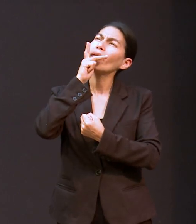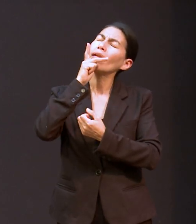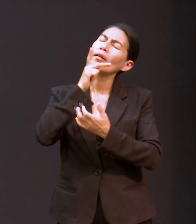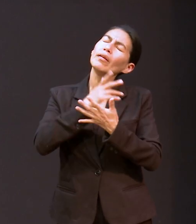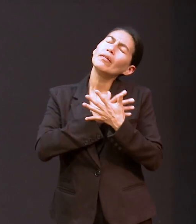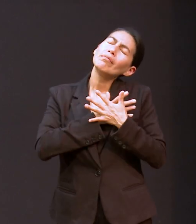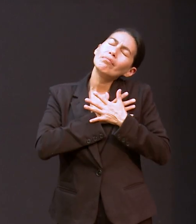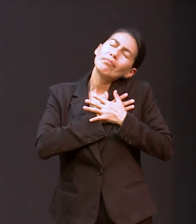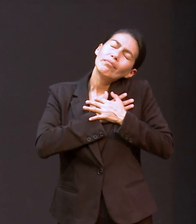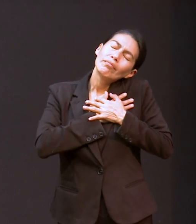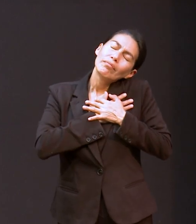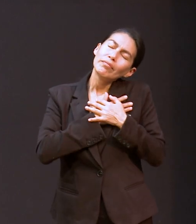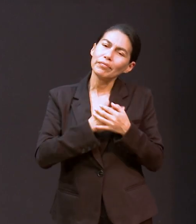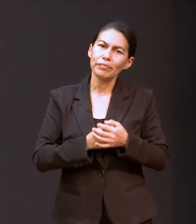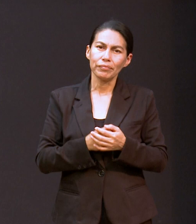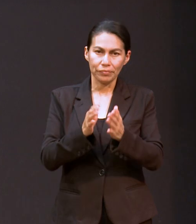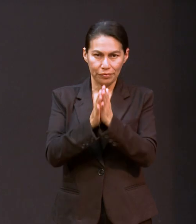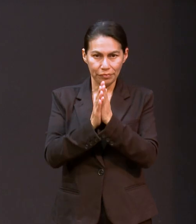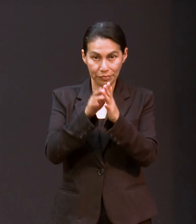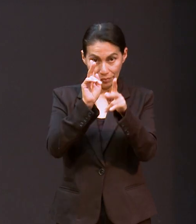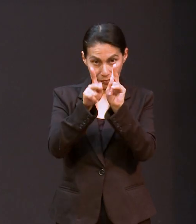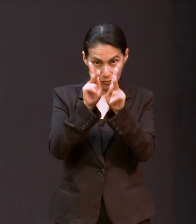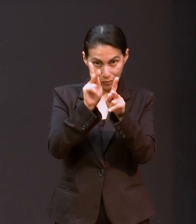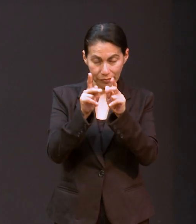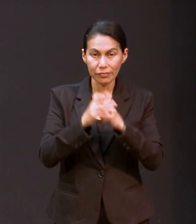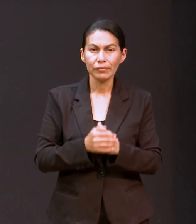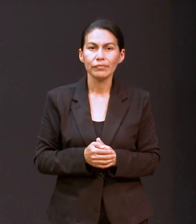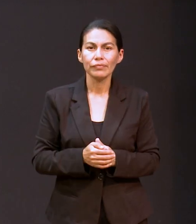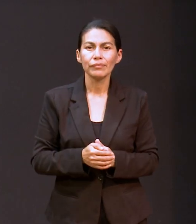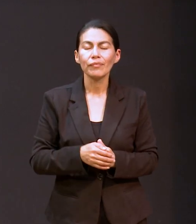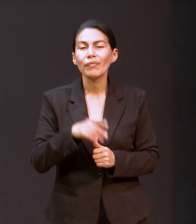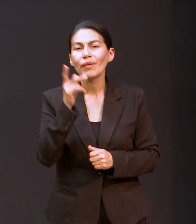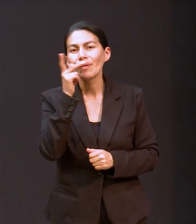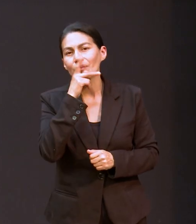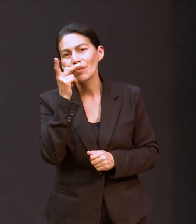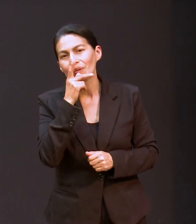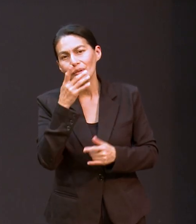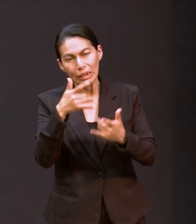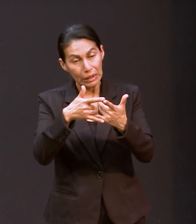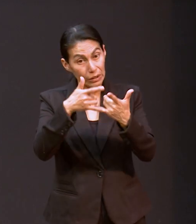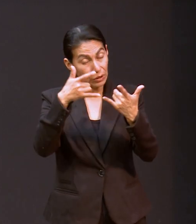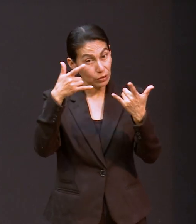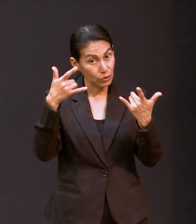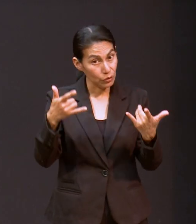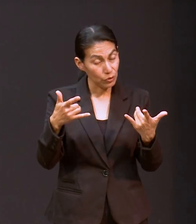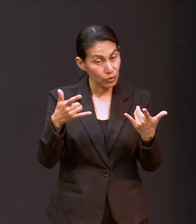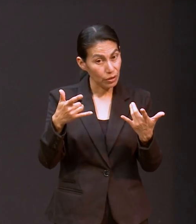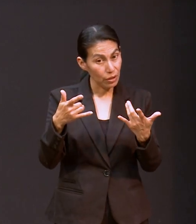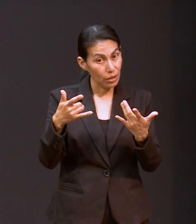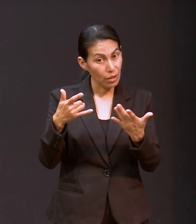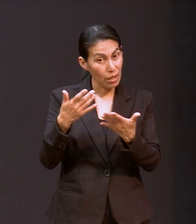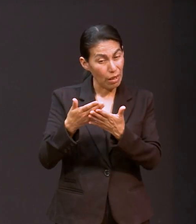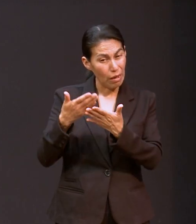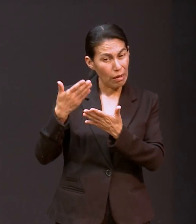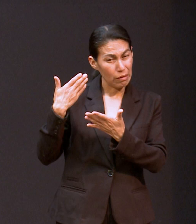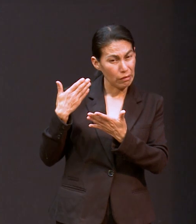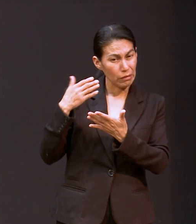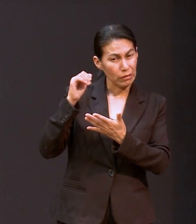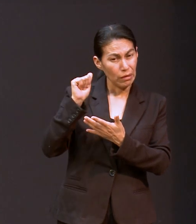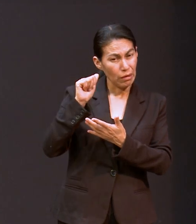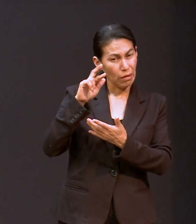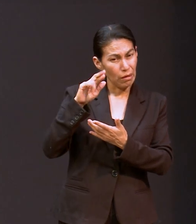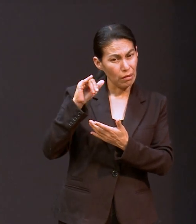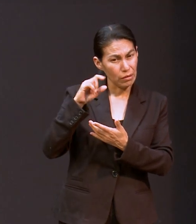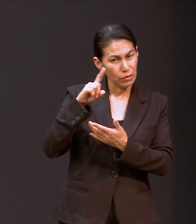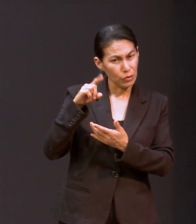que es tu padre amante cuéntanos algo pastor le puedo contar una historia que nos pasó